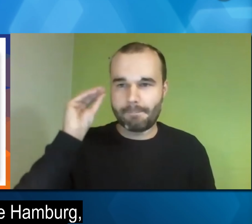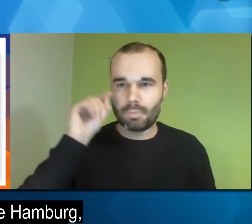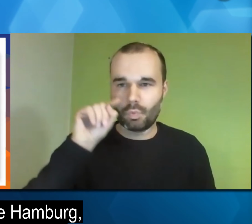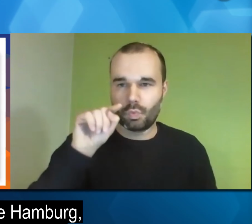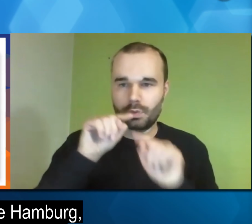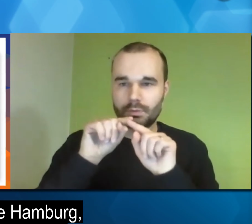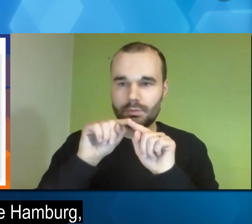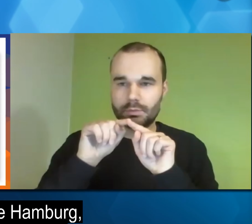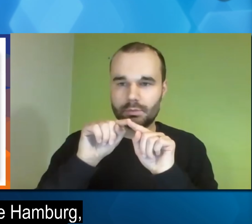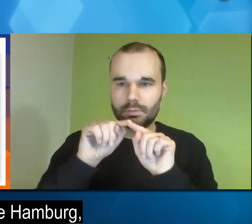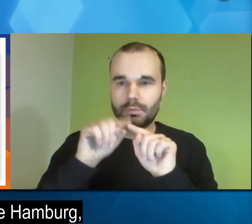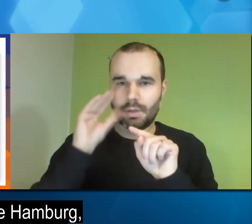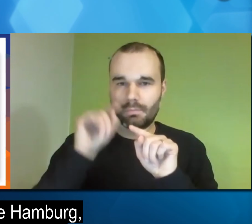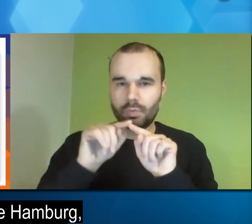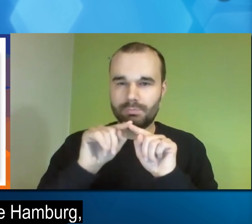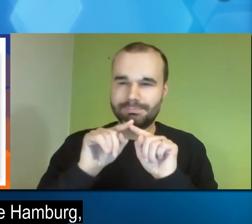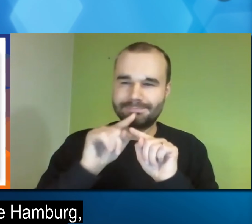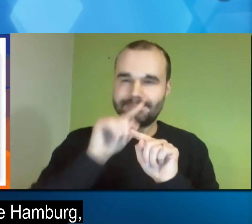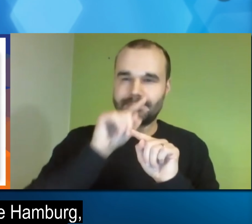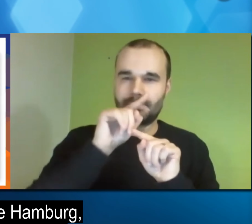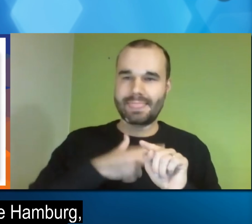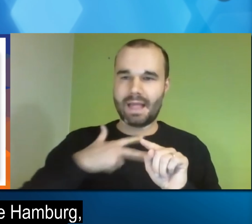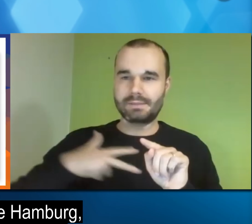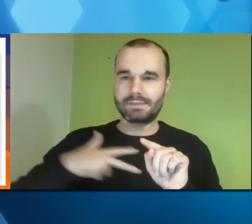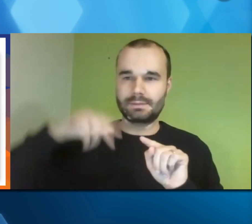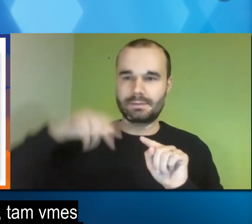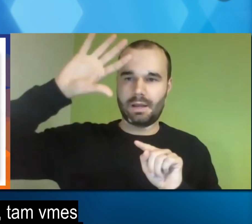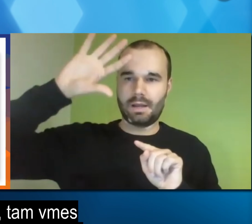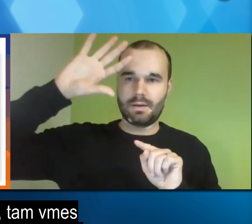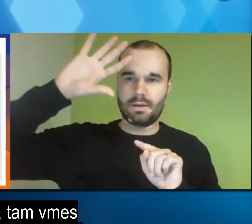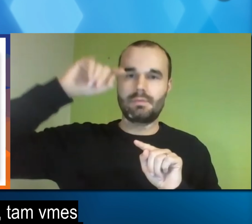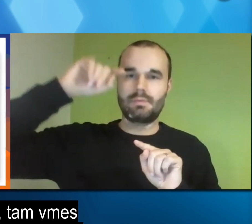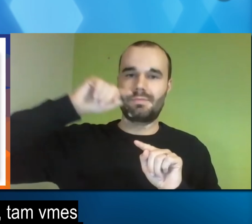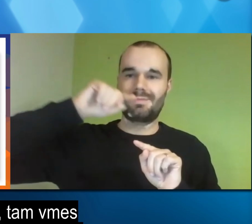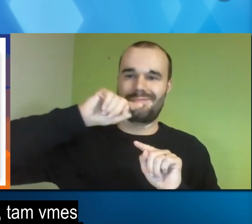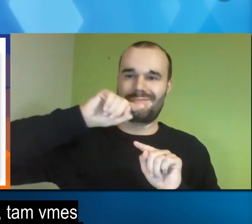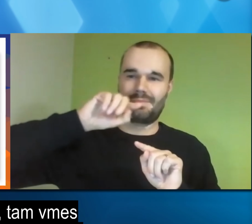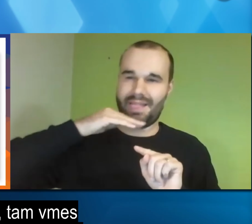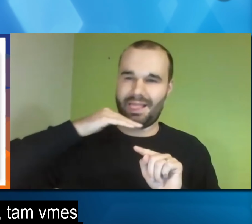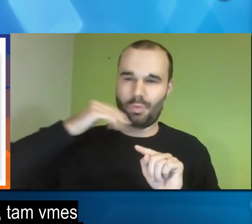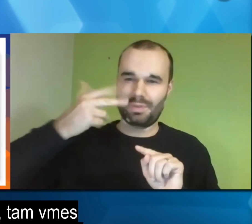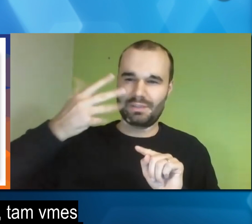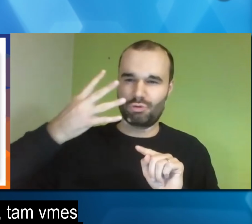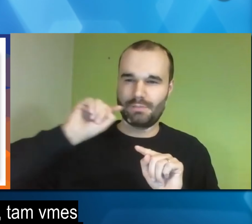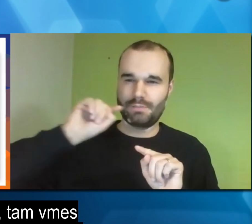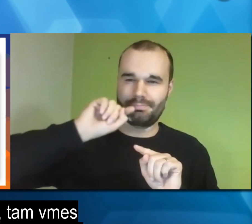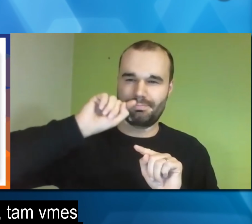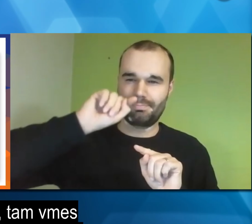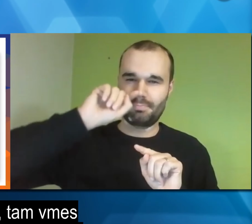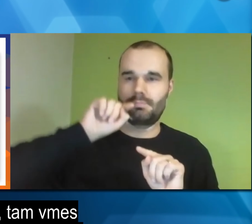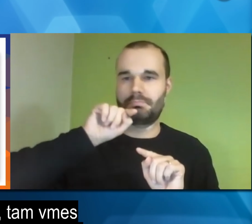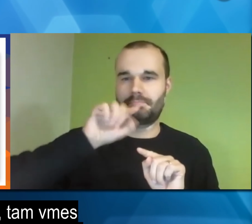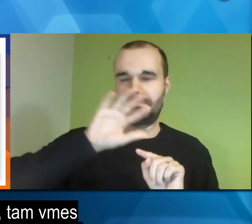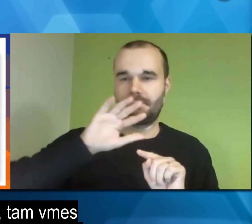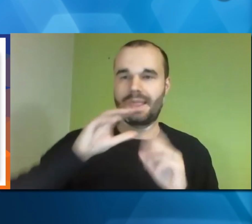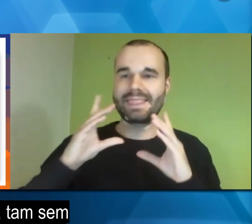Če vidite, kje je Hamburg, in potem še malo gor, vidite Dansko, tam vmes pa vidite